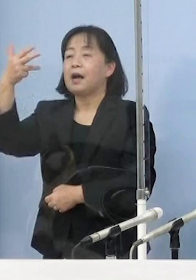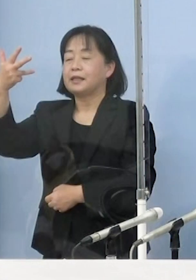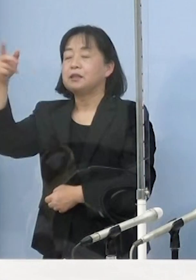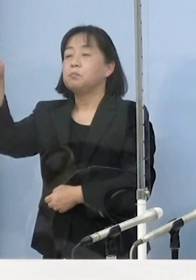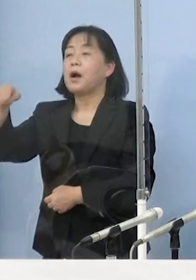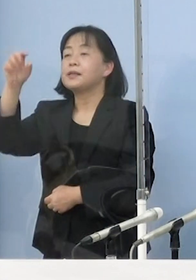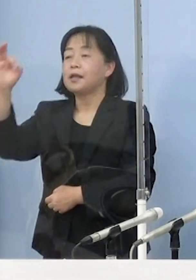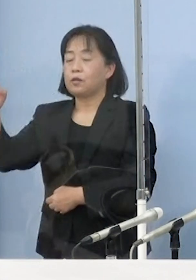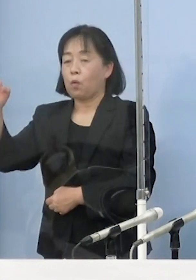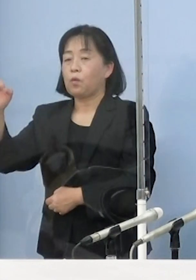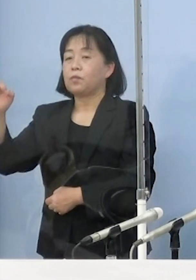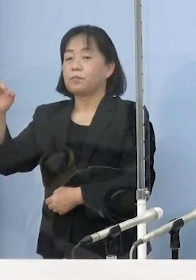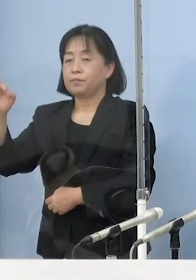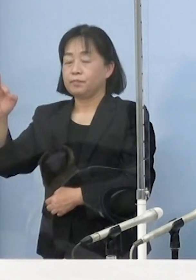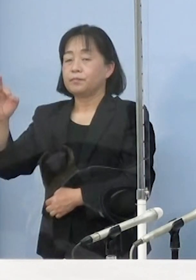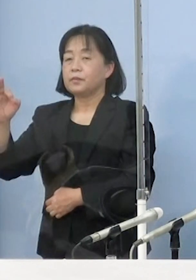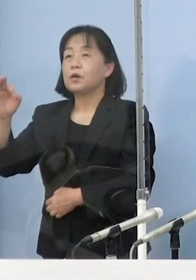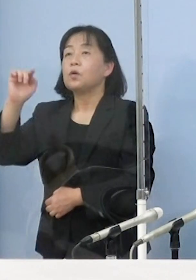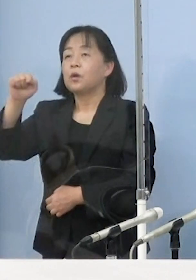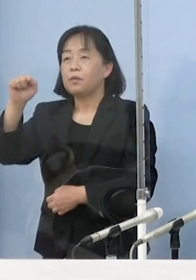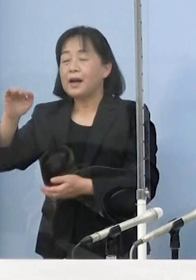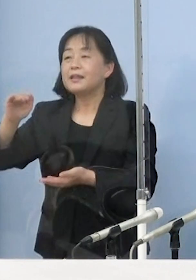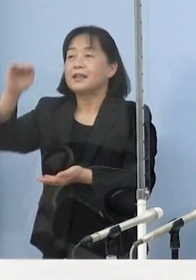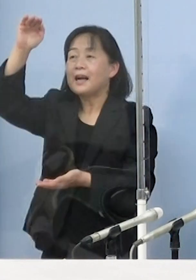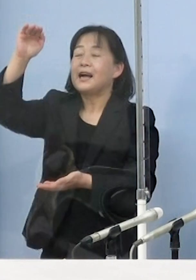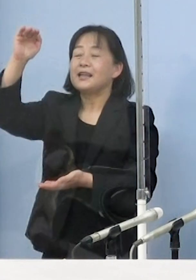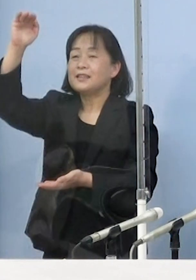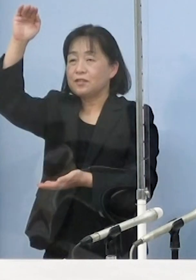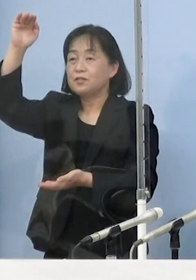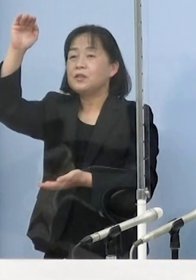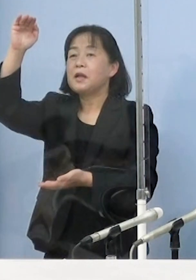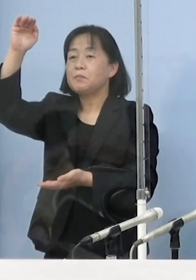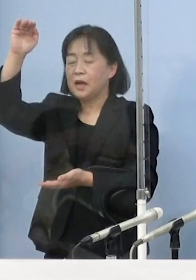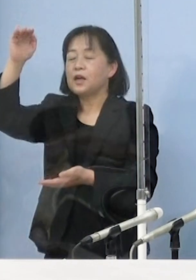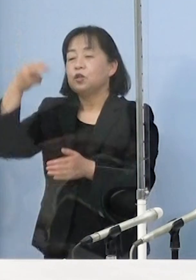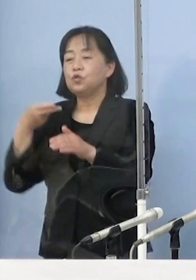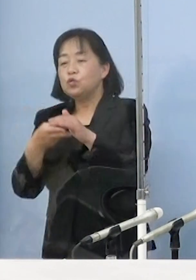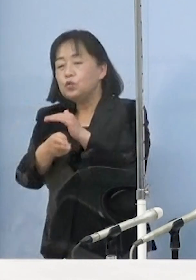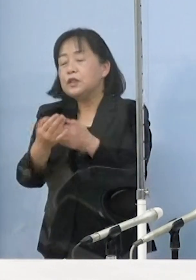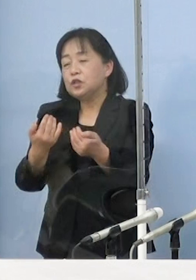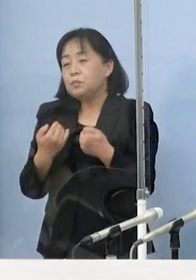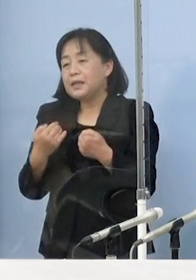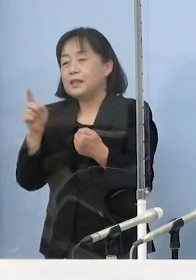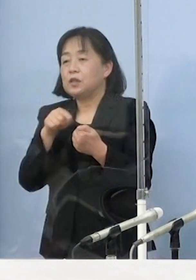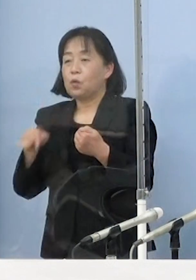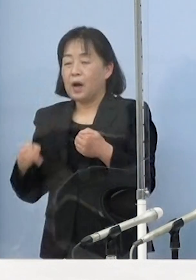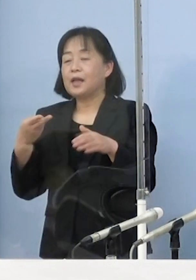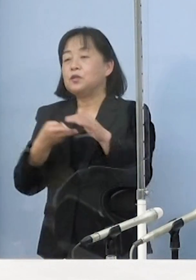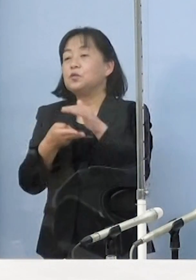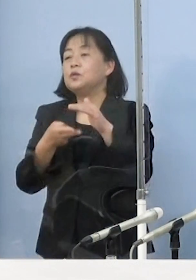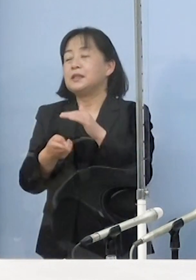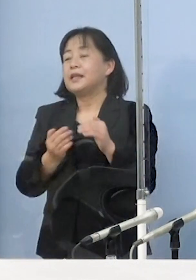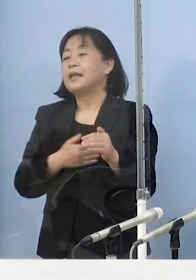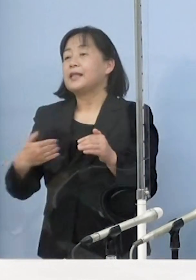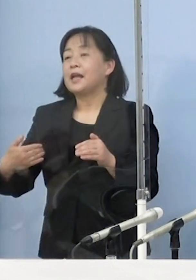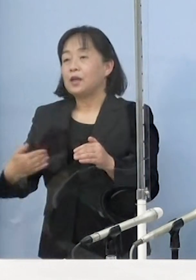87.8%。これは高ければ高いほど入院すべき人が入院をできる率ということ